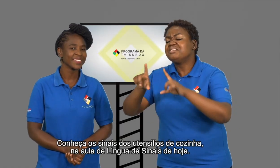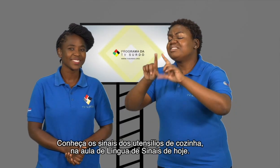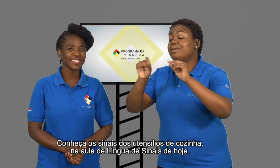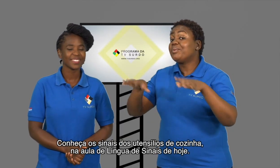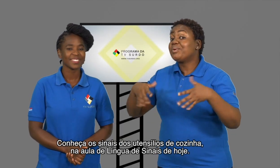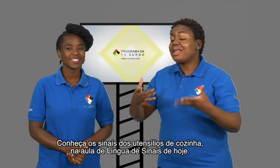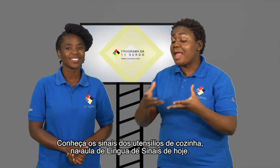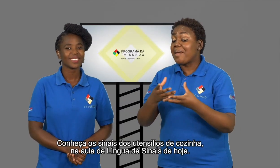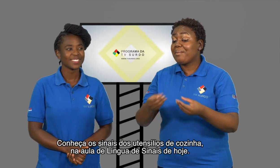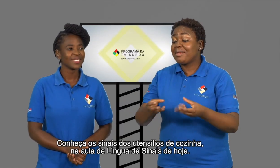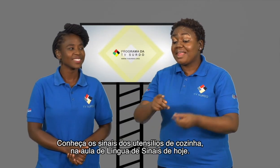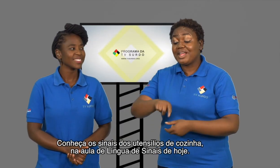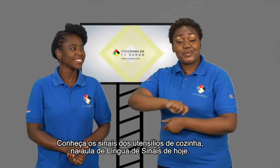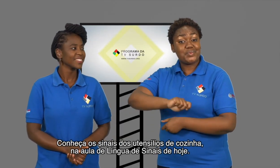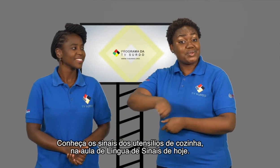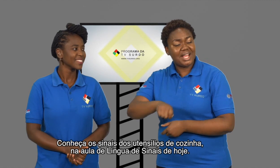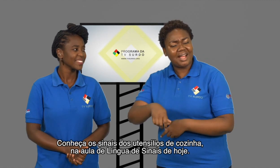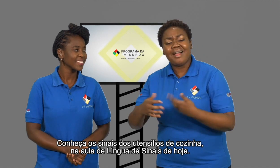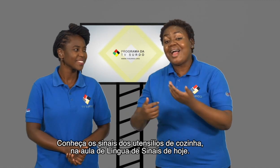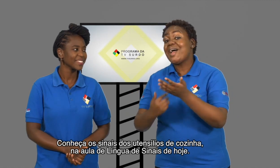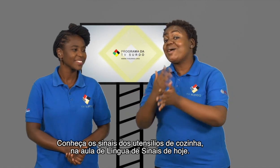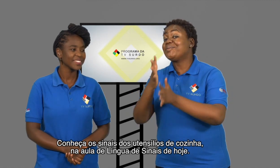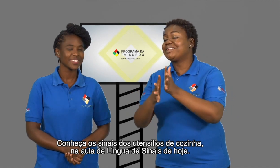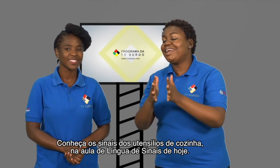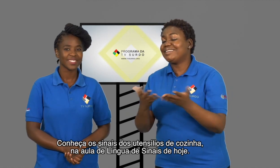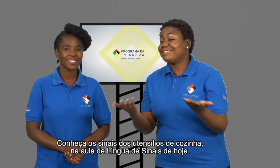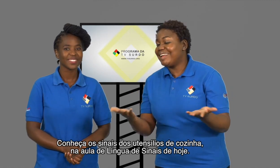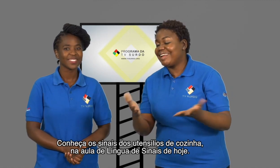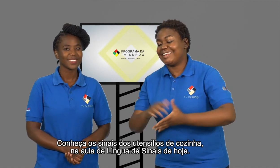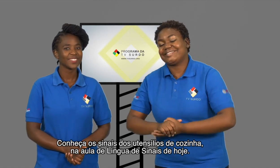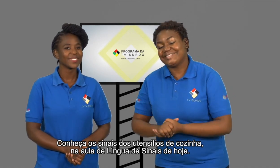de cozinha na aula de Língua de Sinais de hoje.